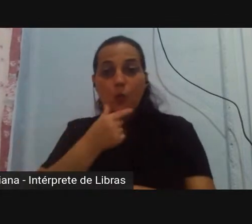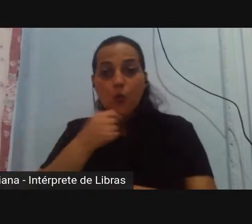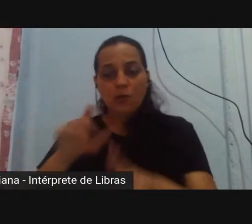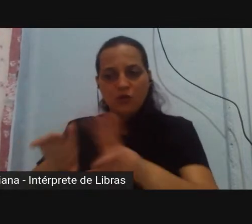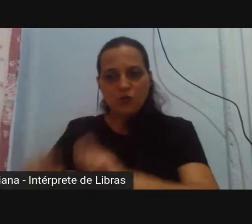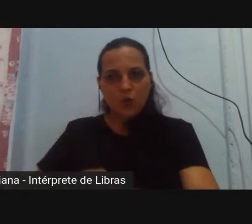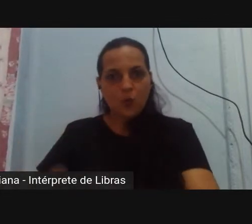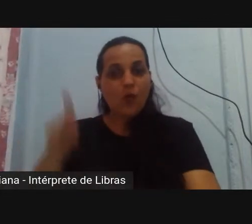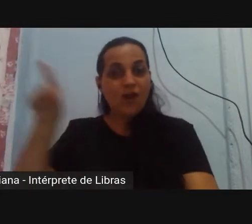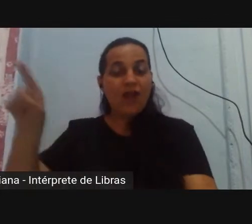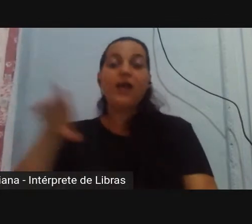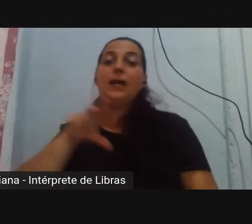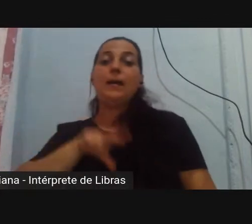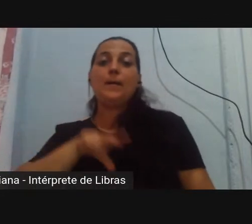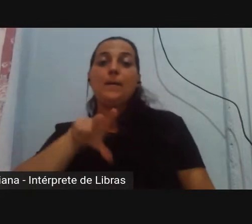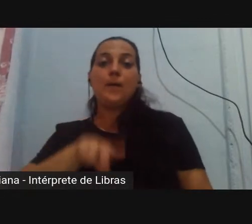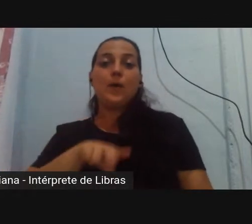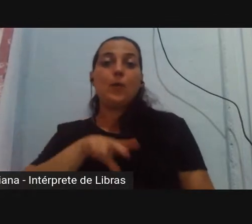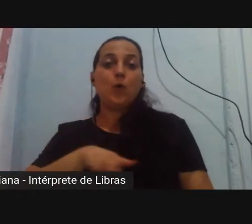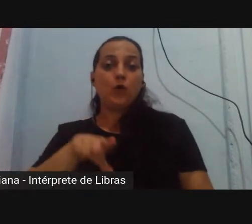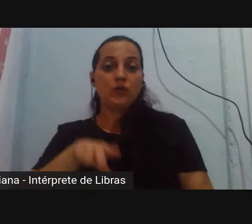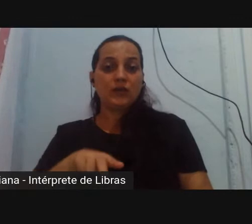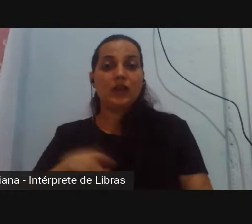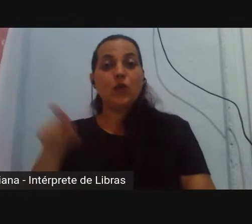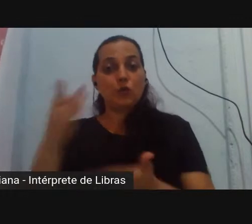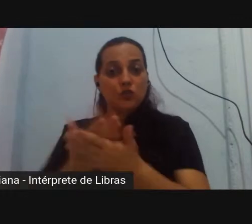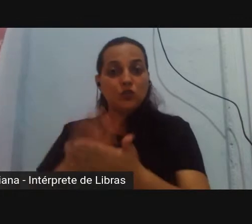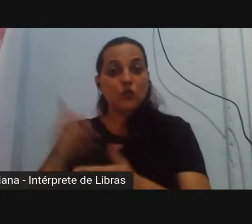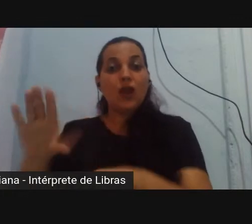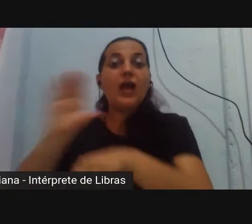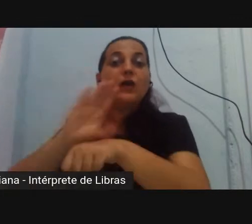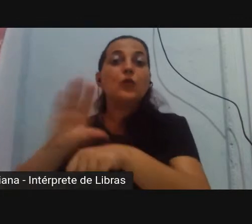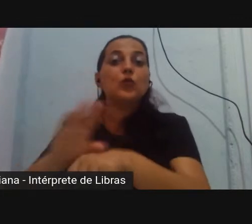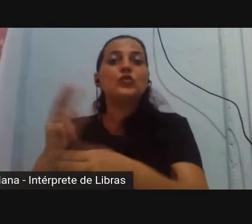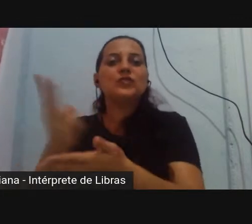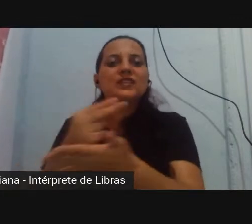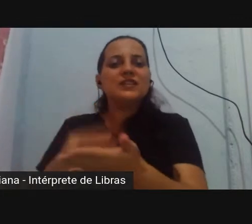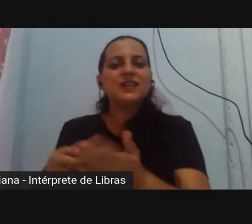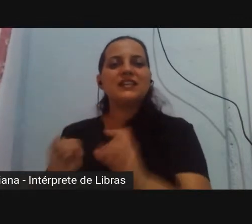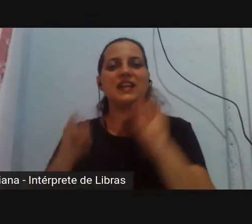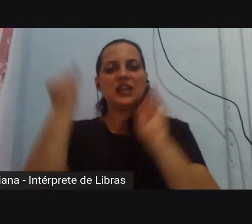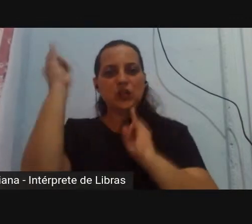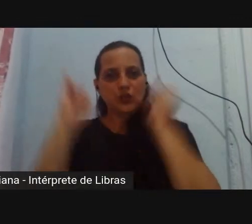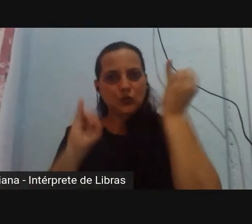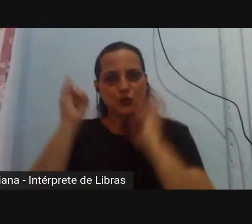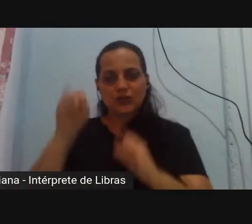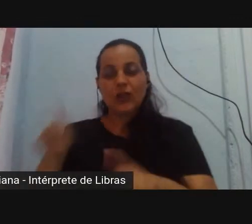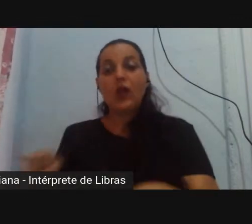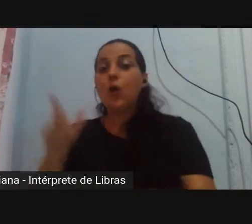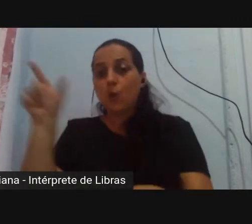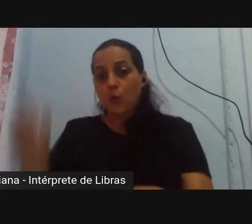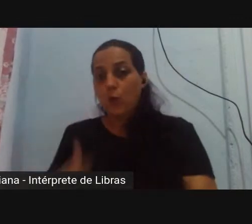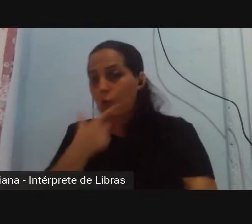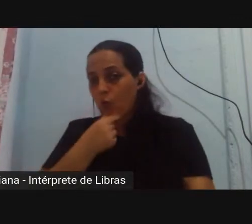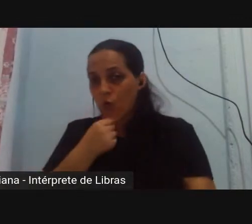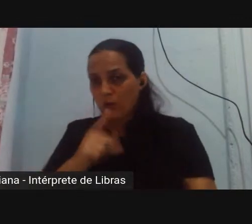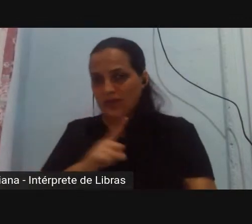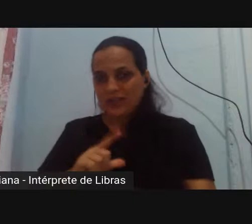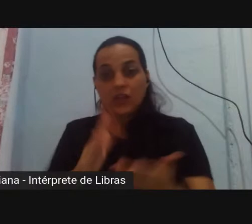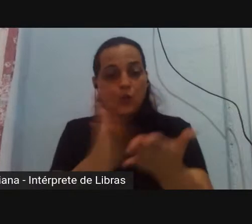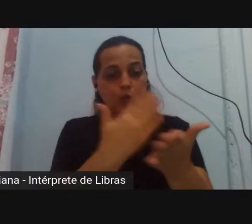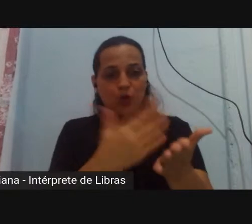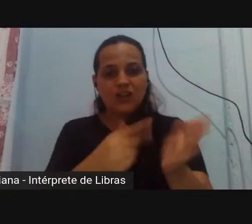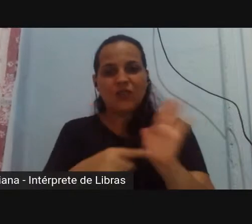de Lisboa, onde ele fez o curso de desenhista industrial. Ele tem um livro chamado Pequenas Memórias, que é um